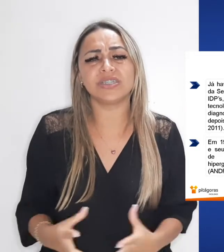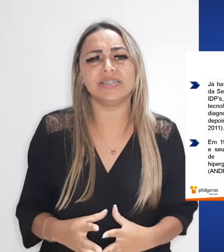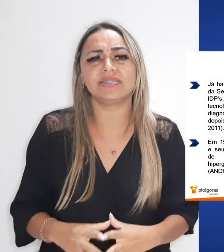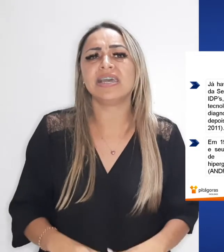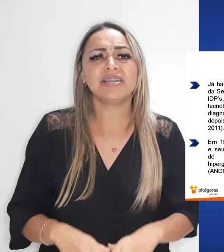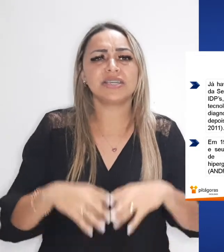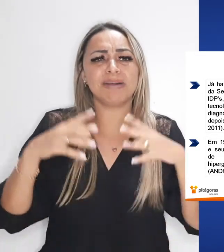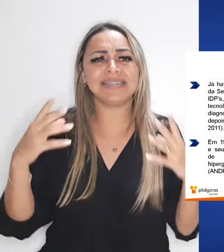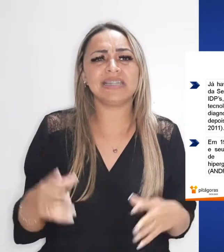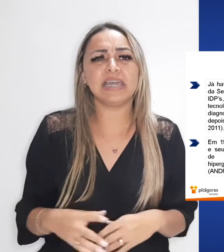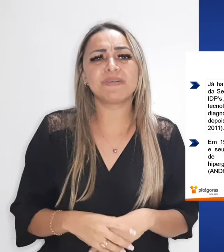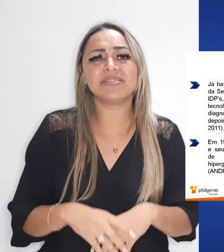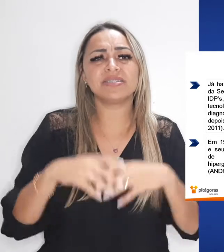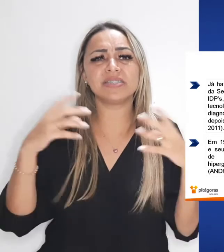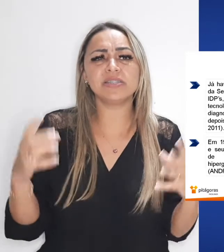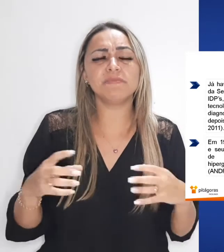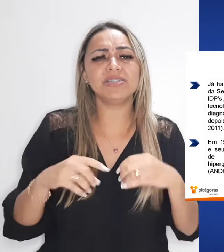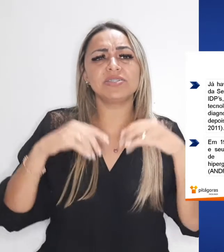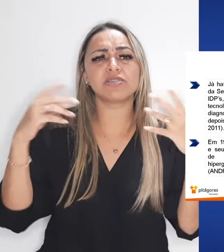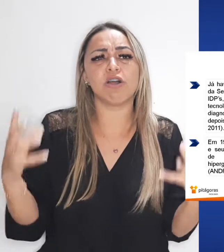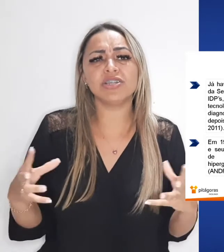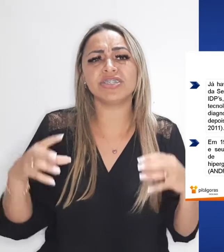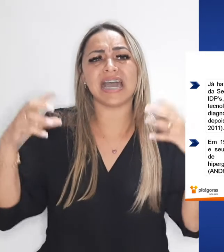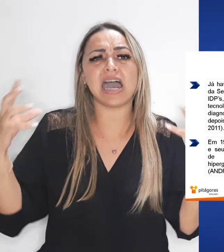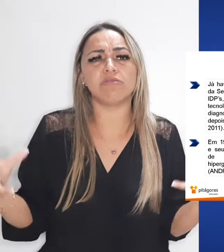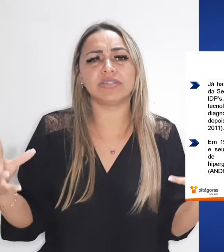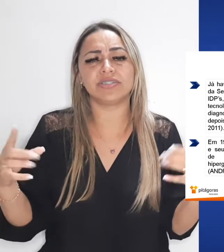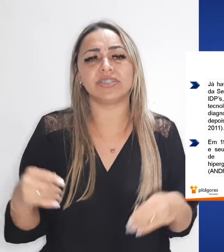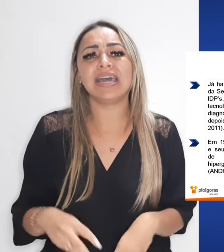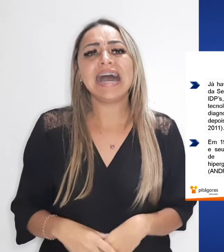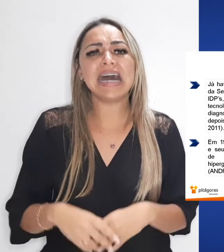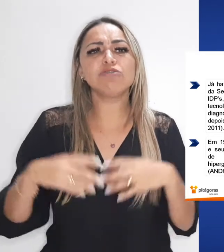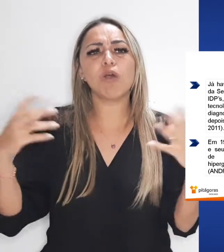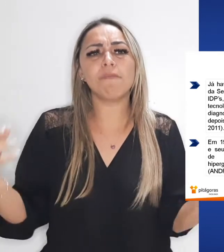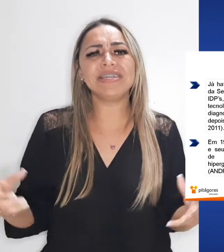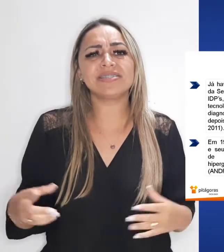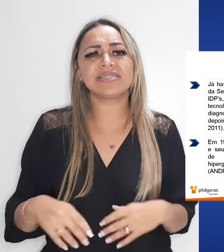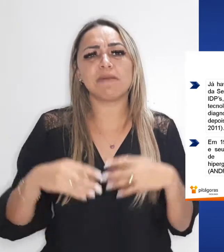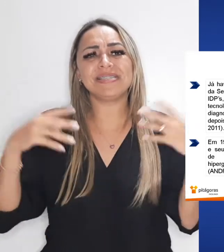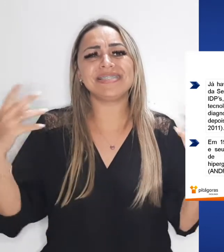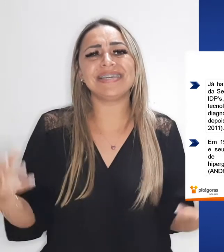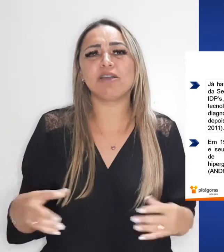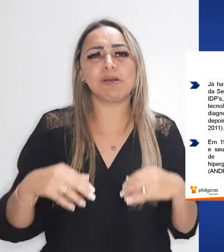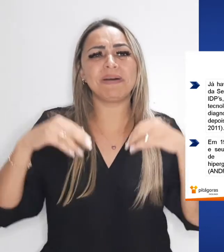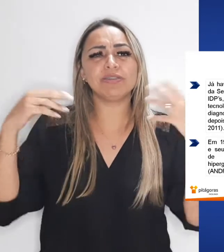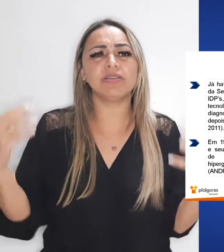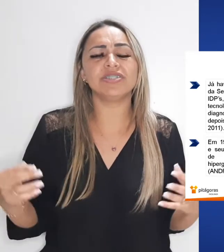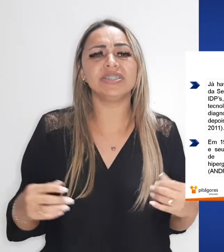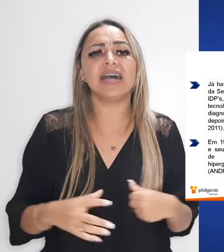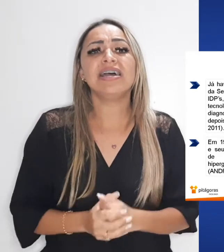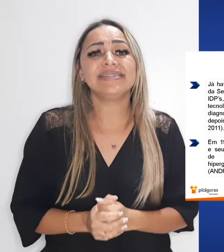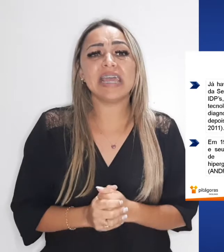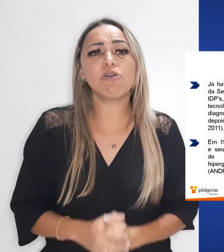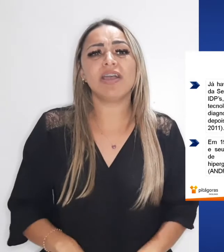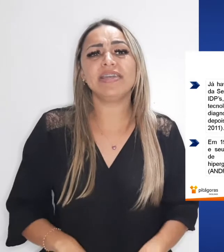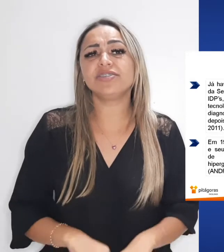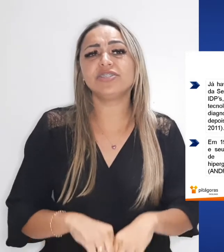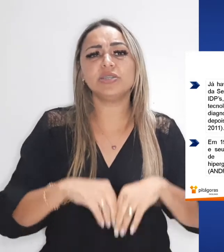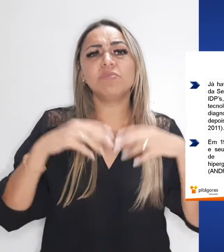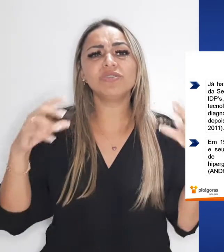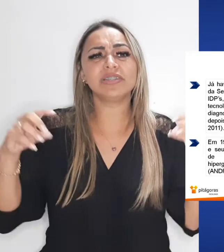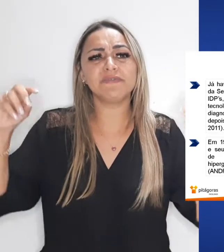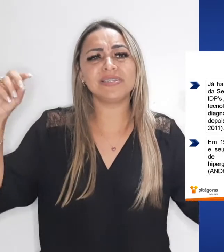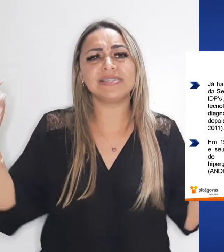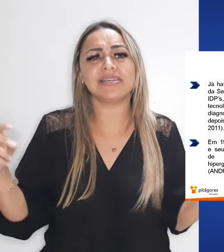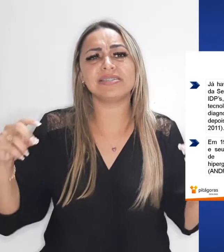cromossomo X, chamada na época de síndrome de Scott-Aldrich. Atualmente sabe-se que é uma patologia decorrente